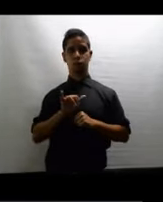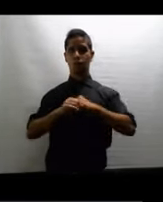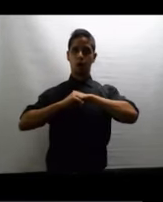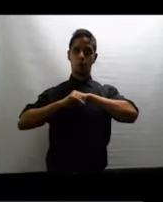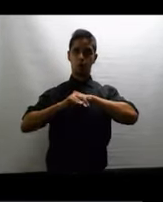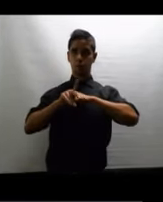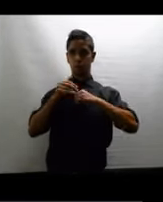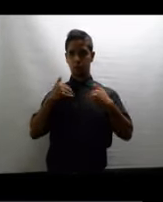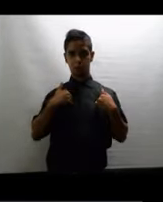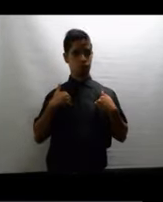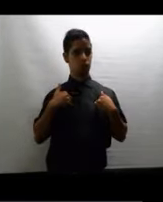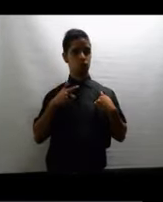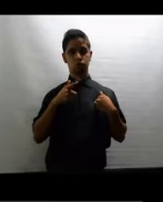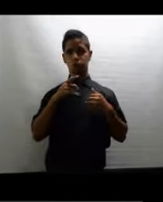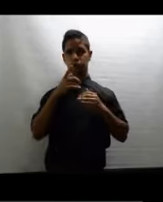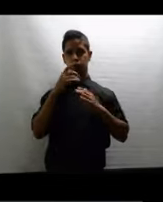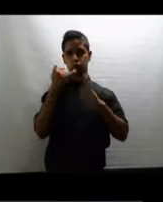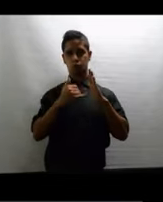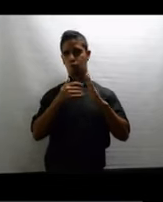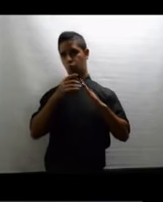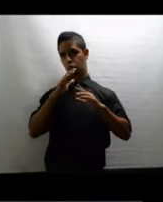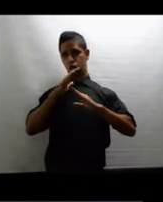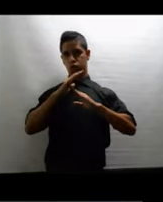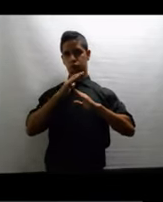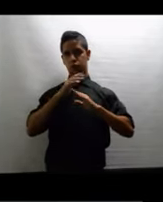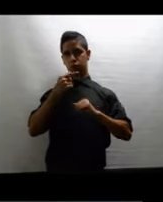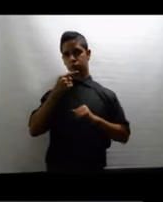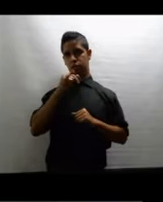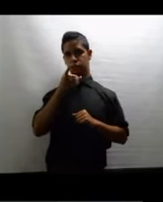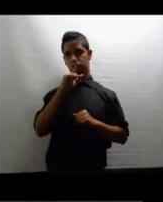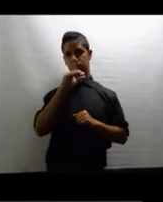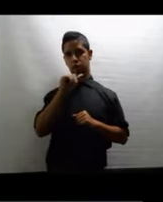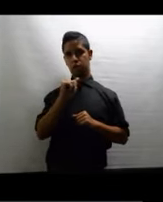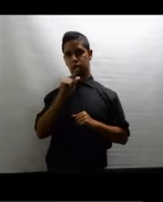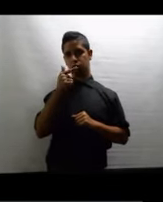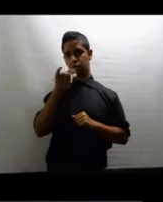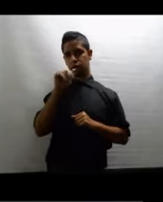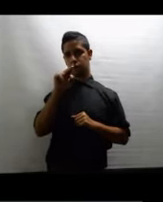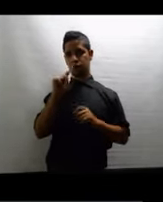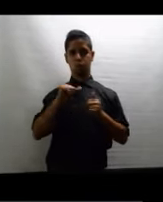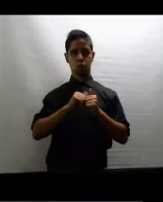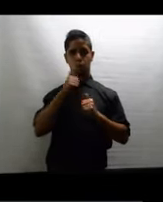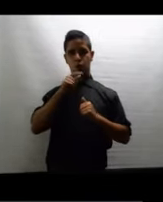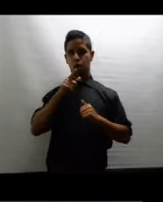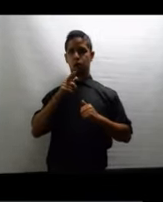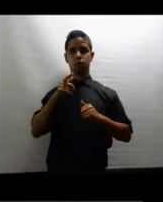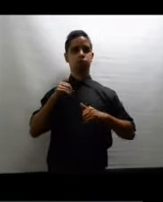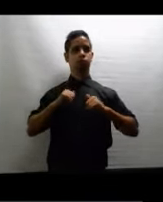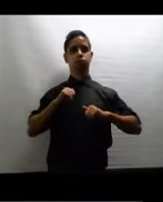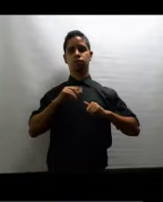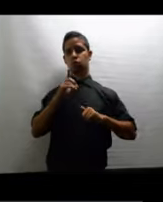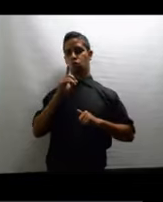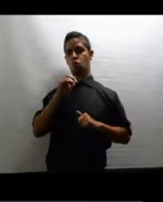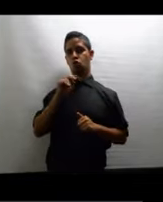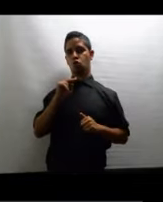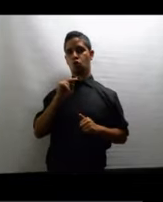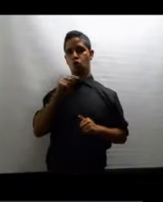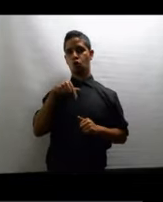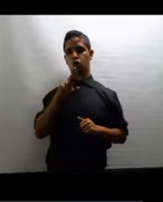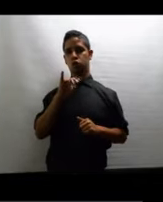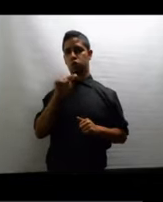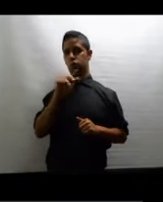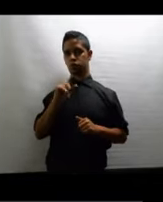La publicidad. Hay un dibujo precioso de Hilda Galán como si fuera Don Quijote de la Mancha, como un